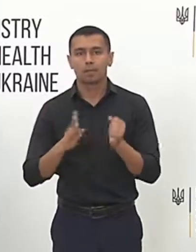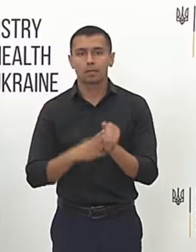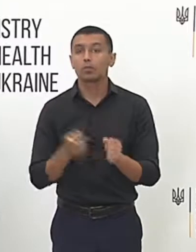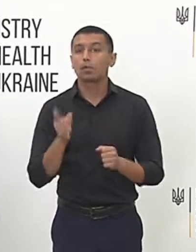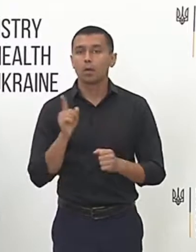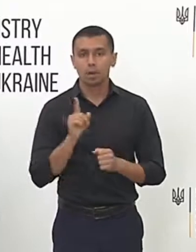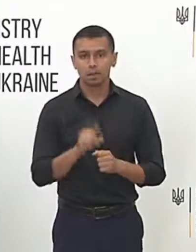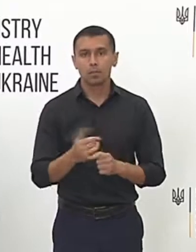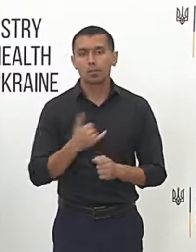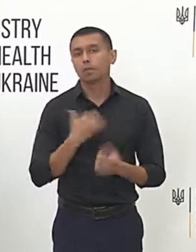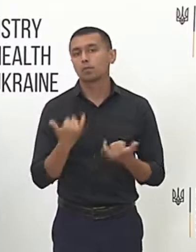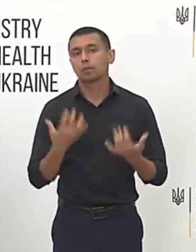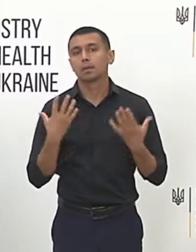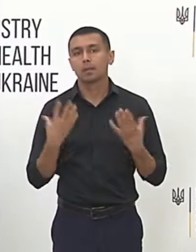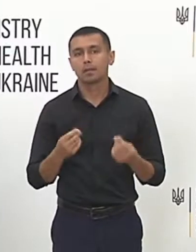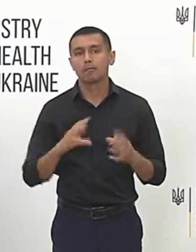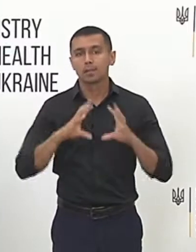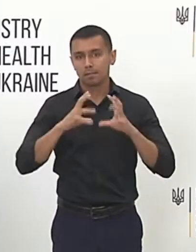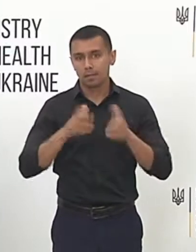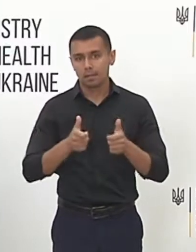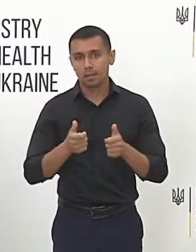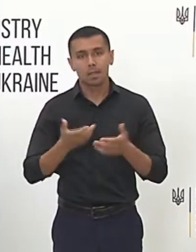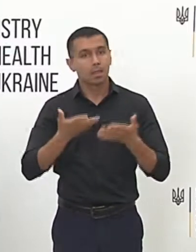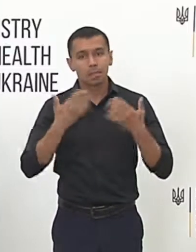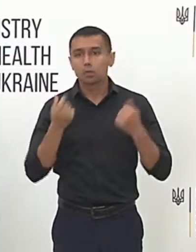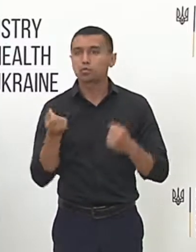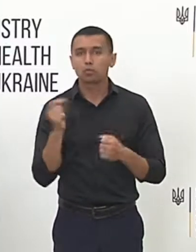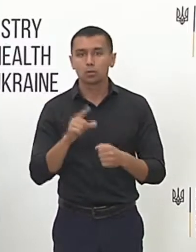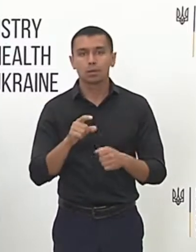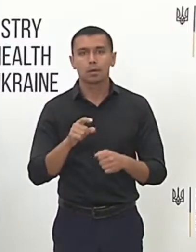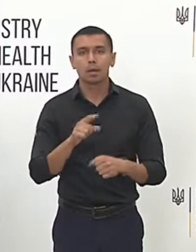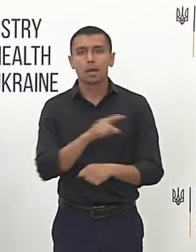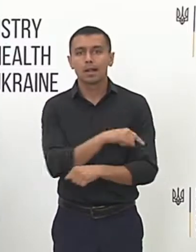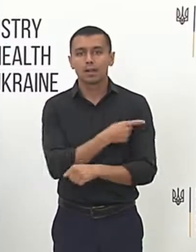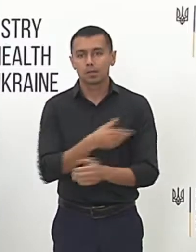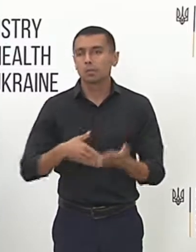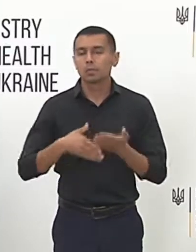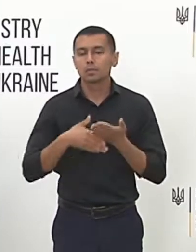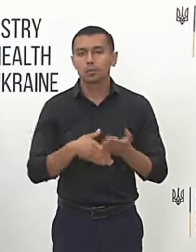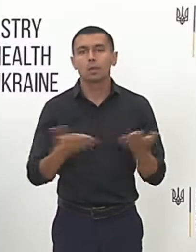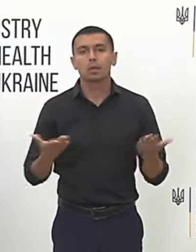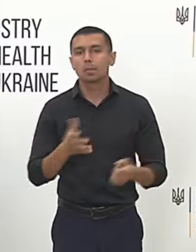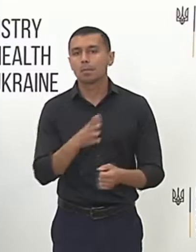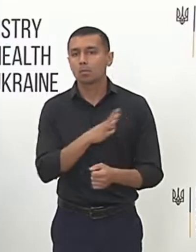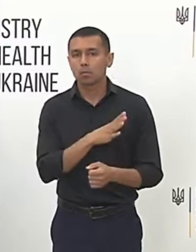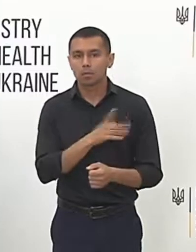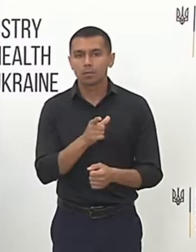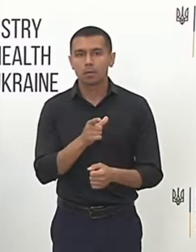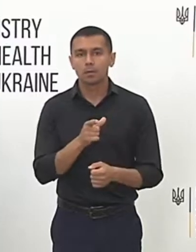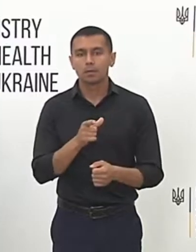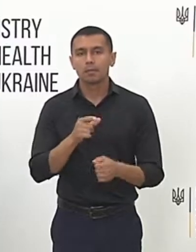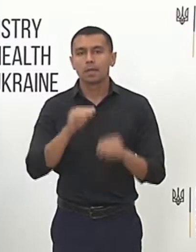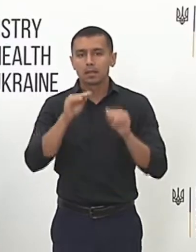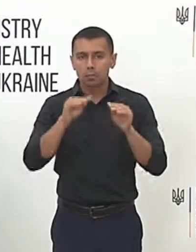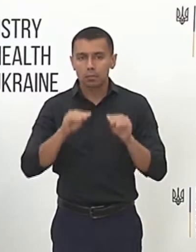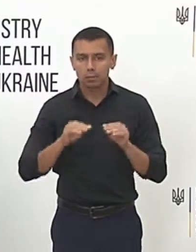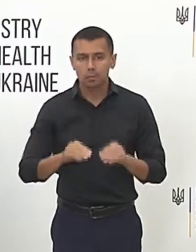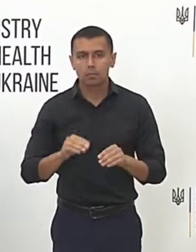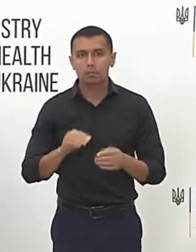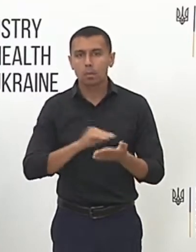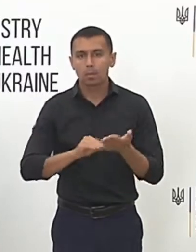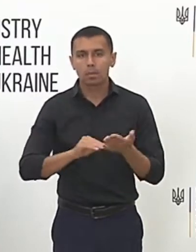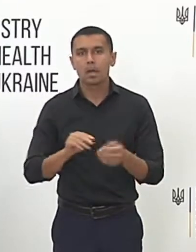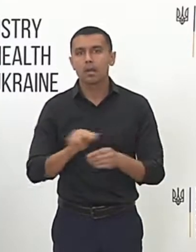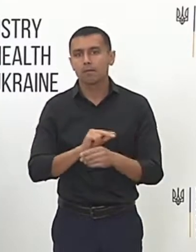До речі, в нас на сьогоднішній день в світі не існує жодного лікарського засобу, який би був в інструкції прописано